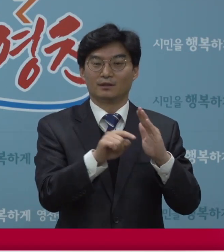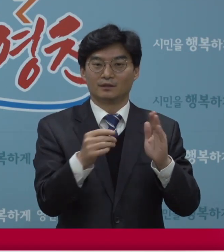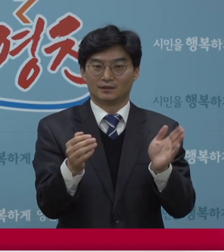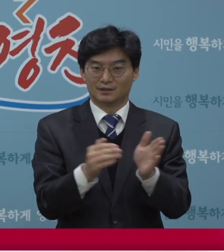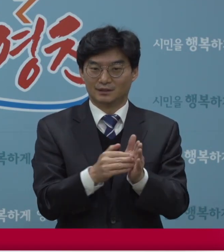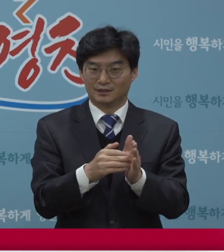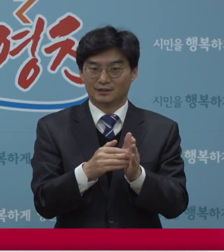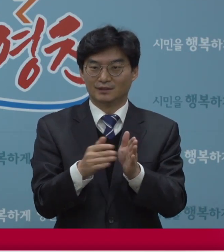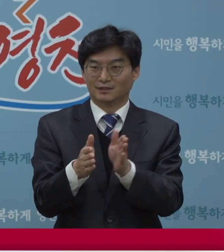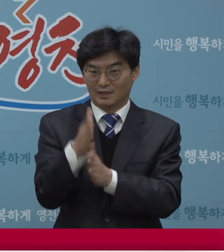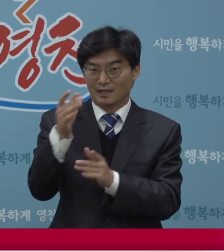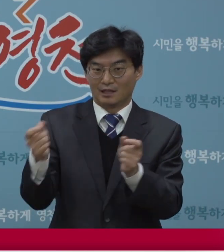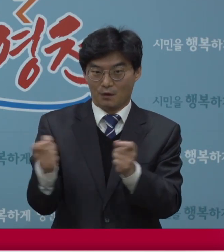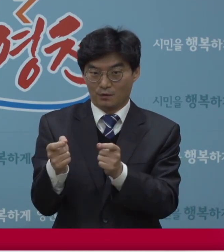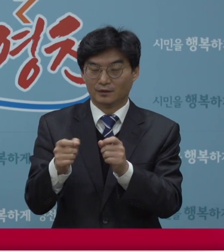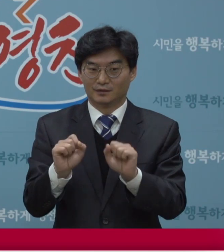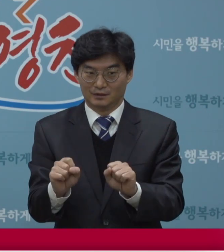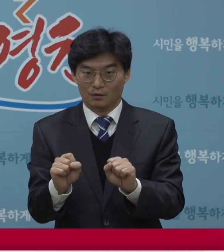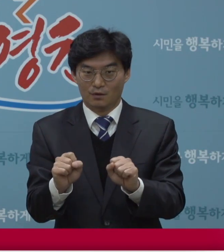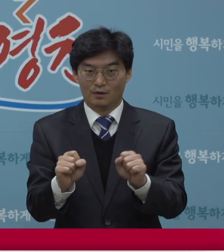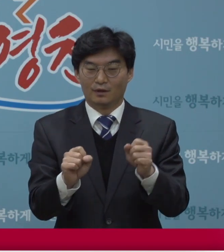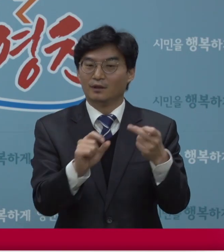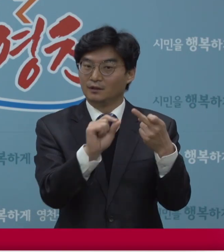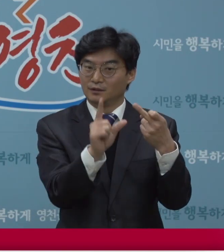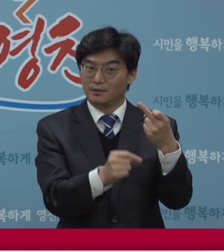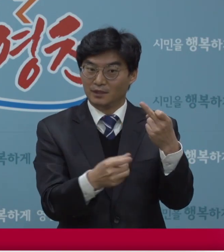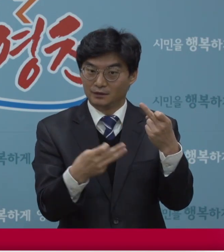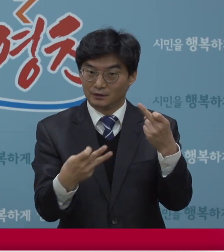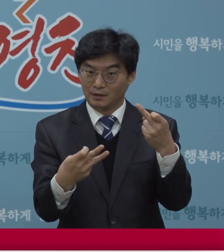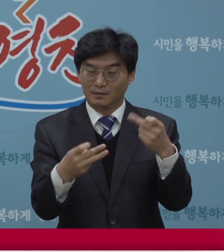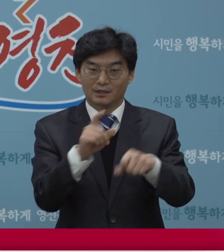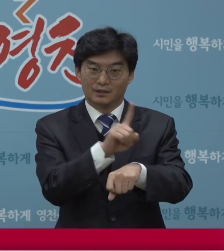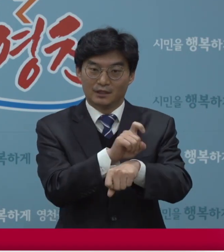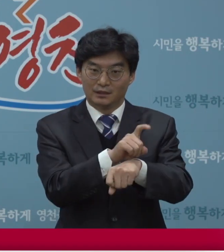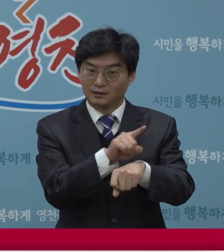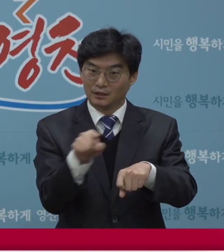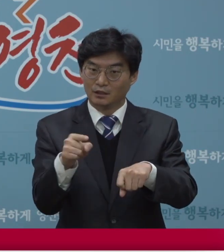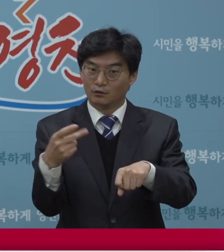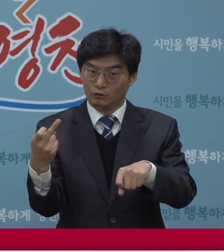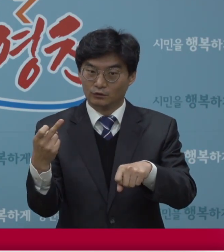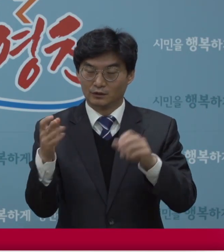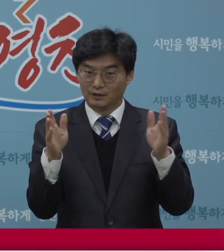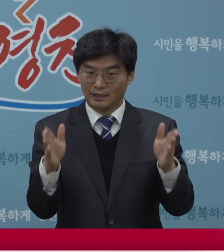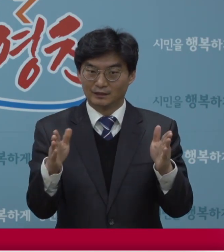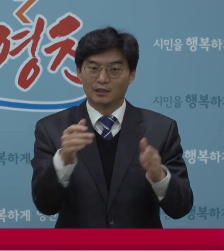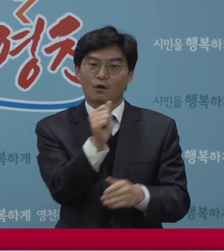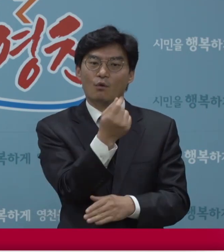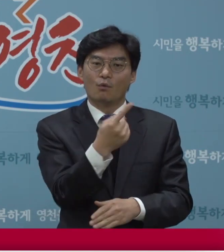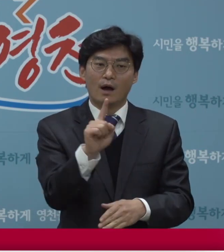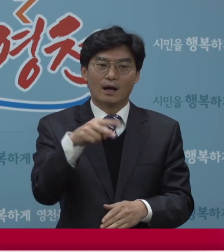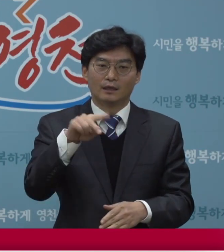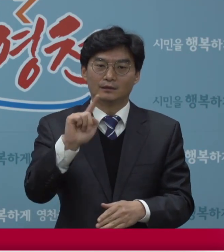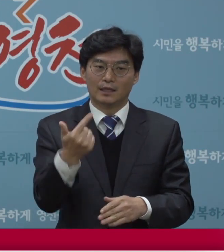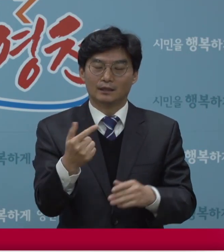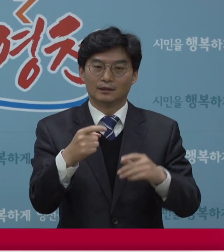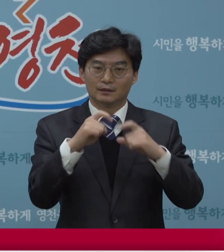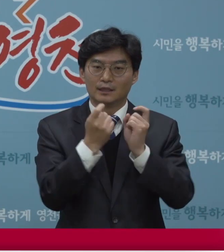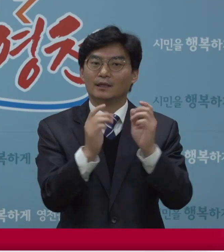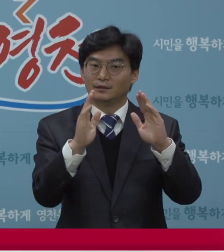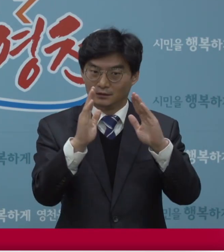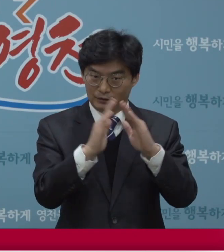자택에 머물렀고 12월 13일 11시부터 12시 사이 화산면 자택 인근